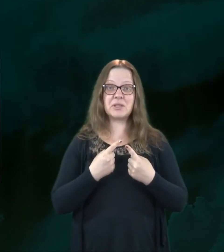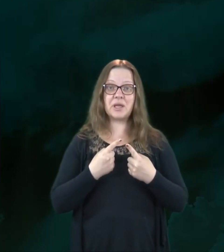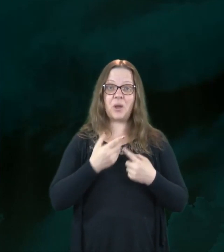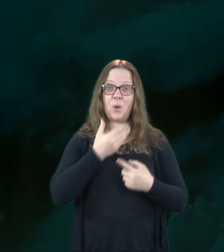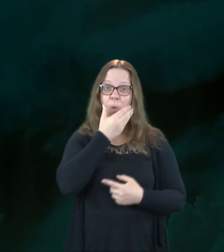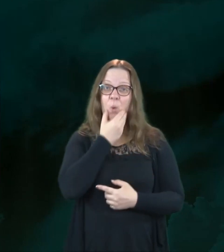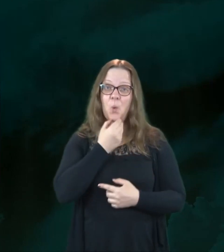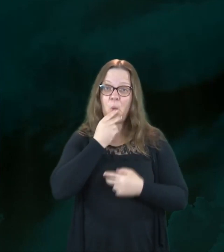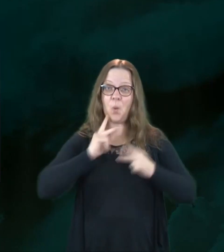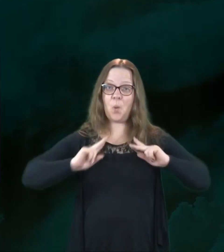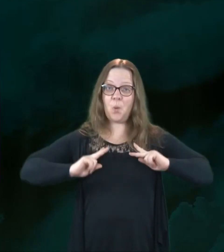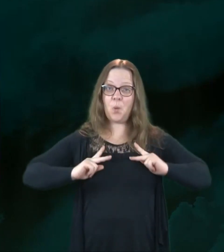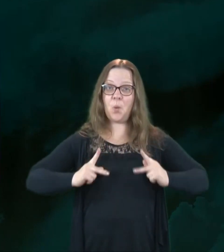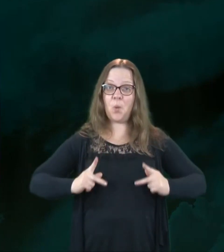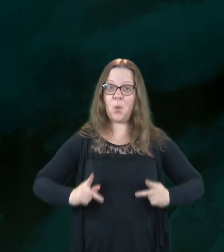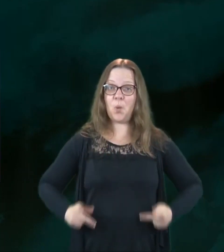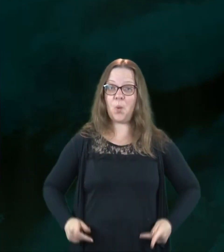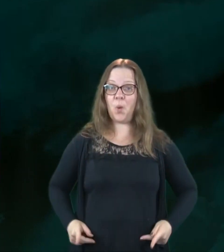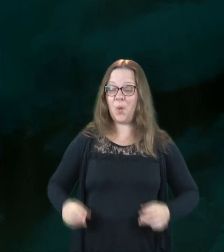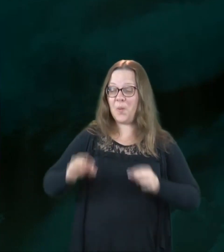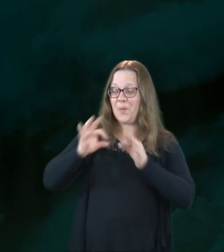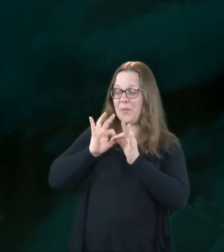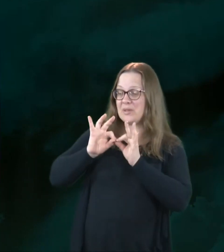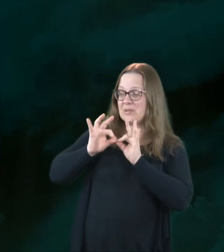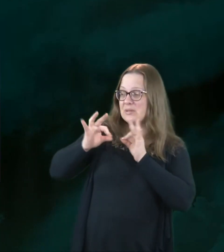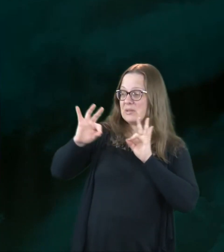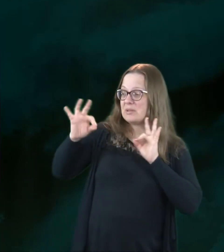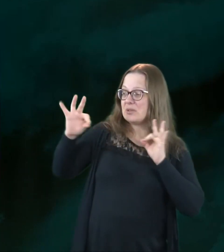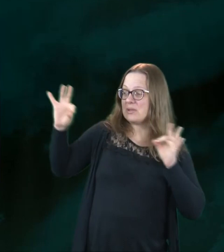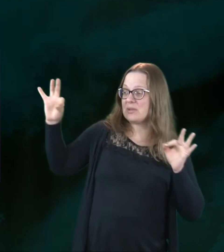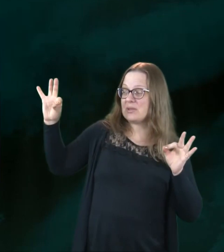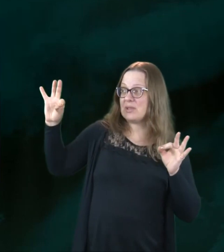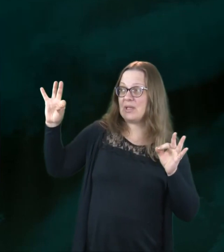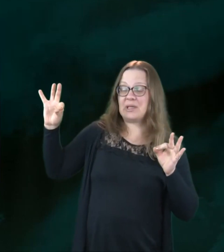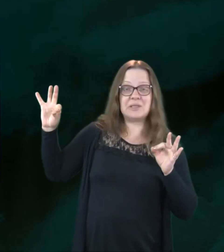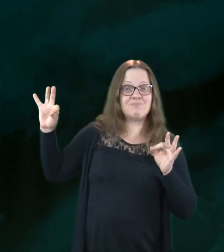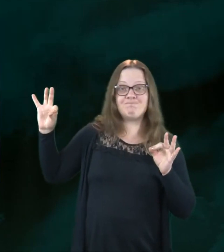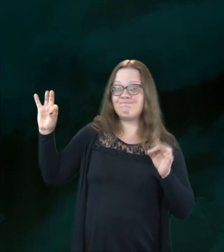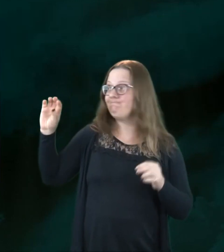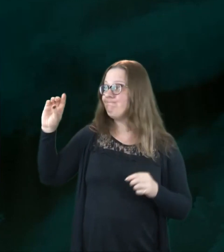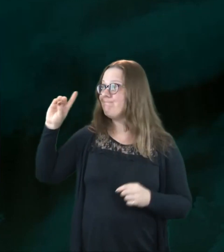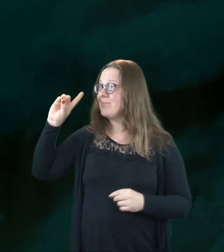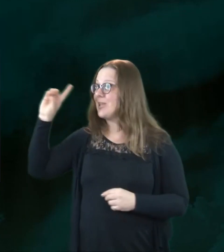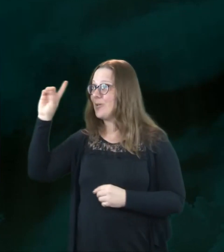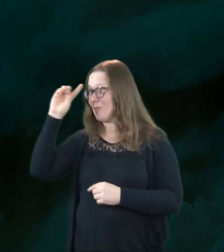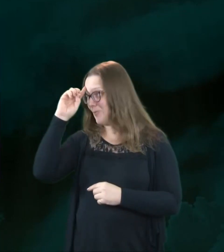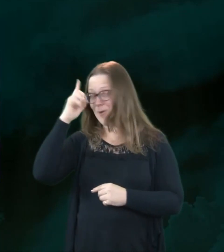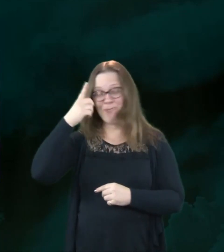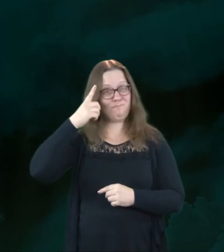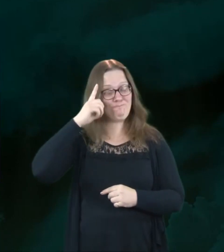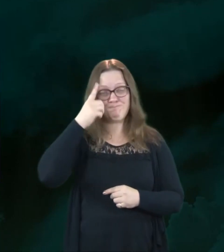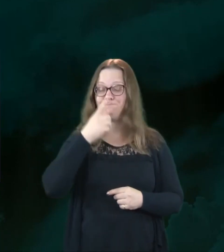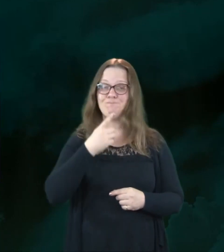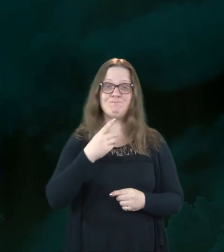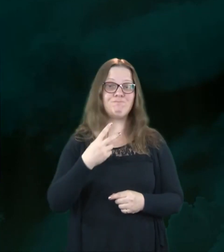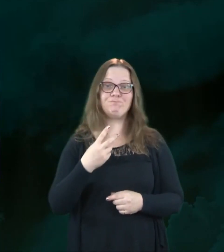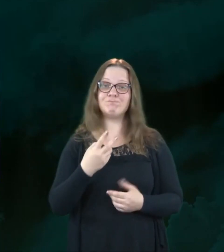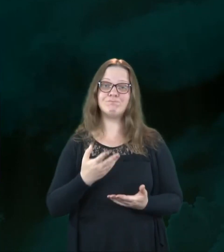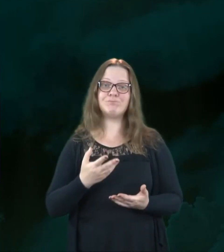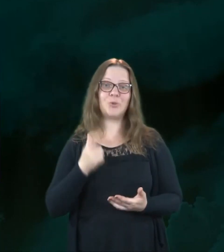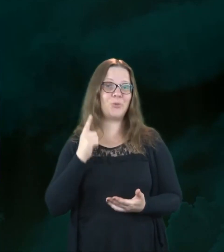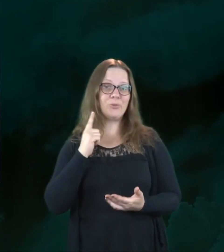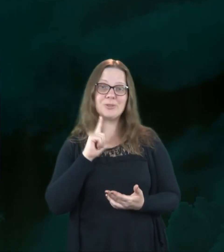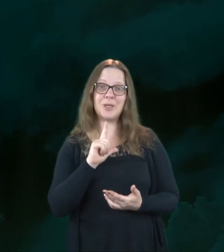está solto, não tem quem governa, Deus não governa. Pelo contrário, a conexão dele foi para a árvore